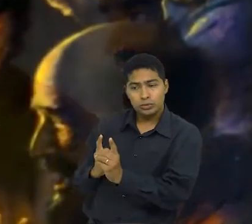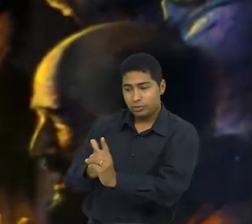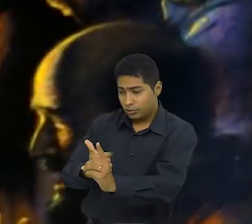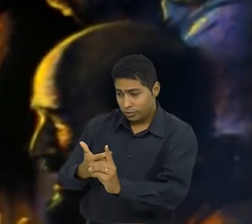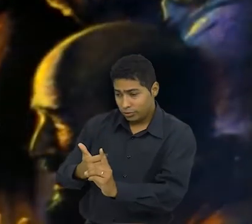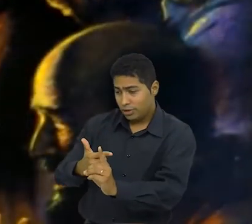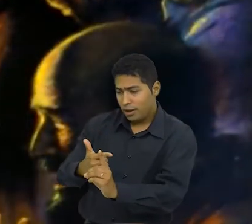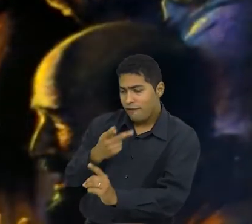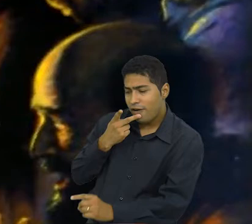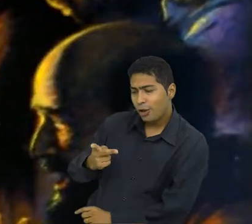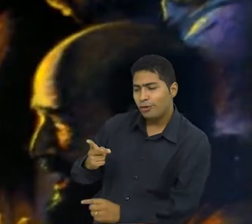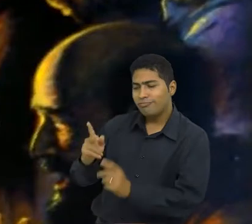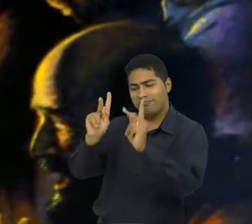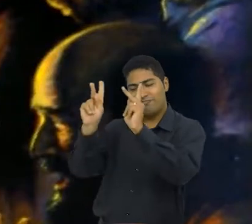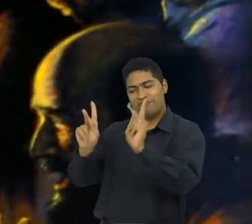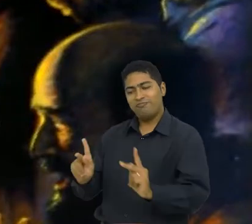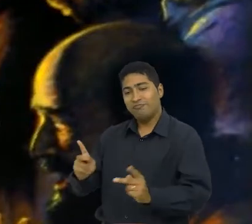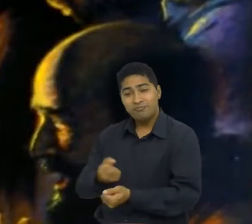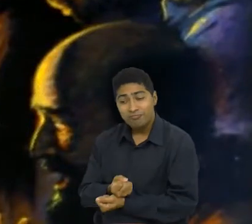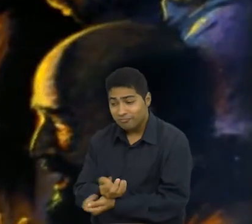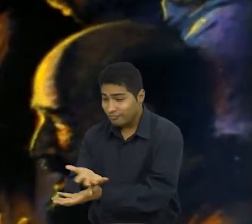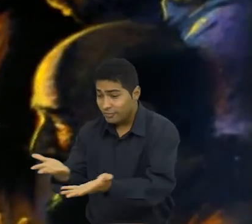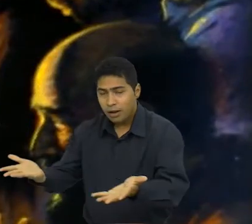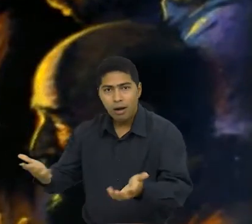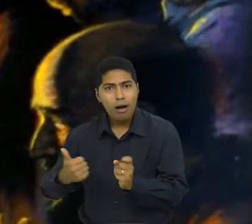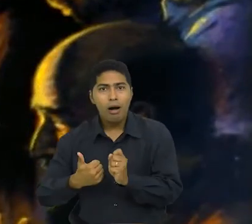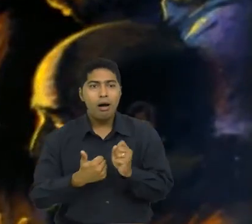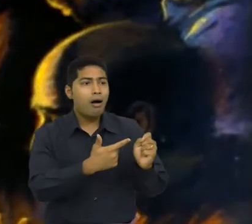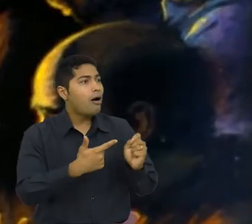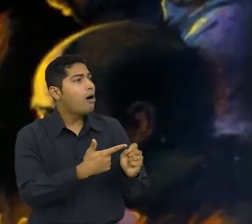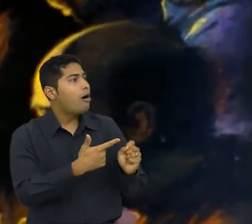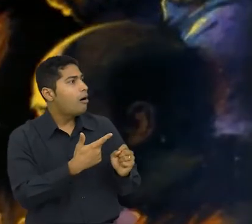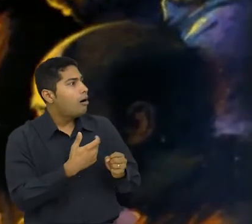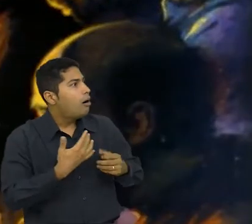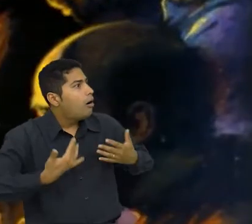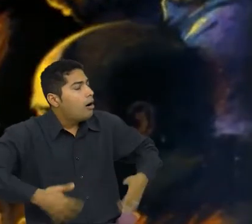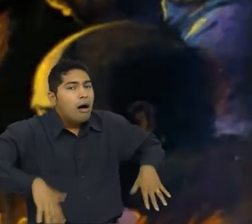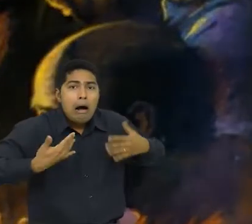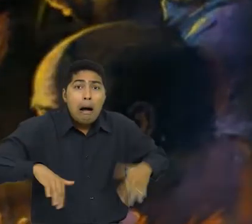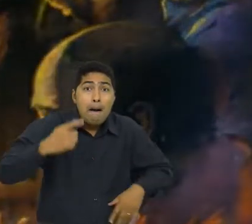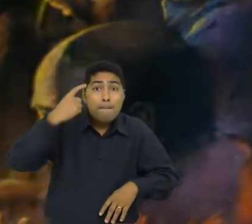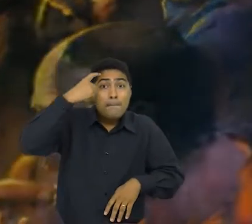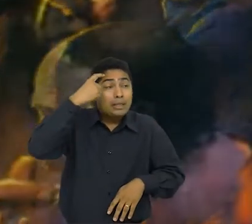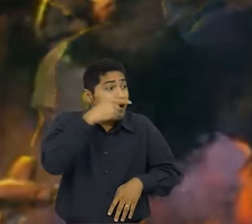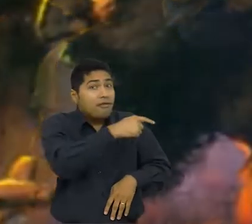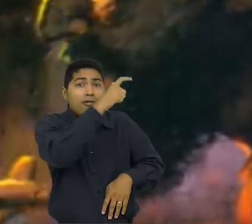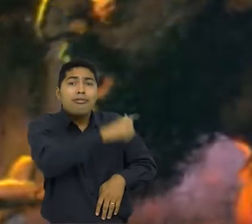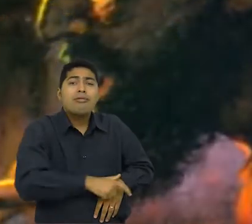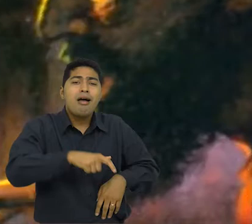esteja com vocês. Os discípulos ficaram aterrorizados, pensando que fosse um fantasma. Então Jesus